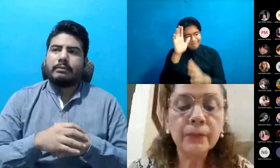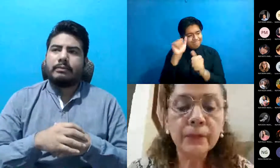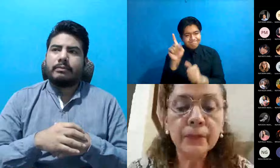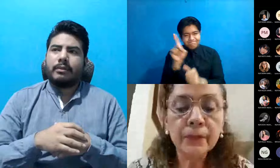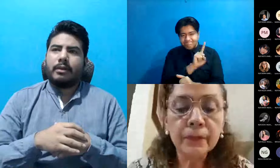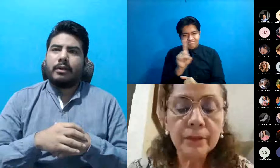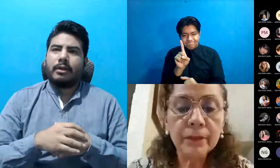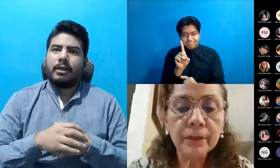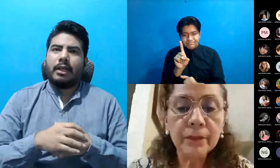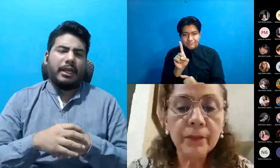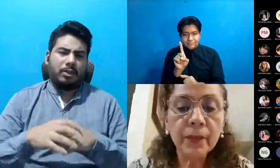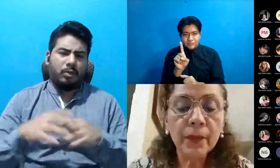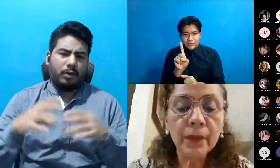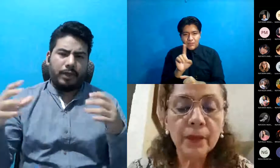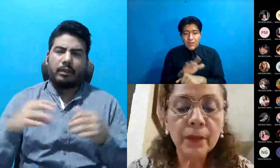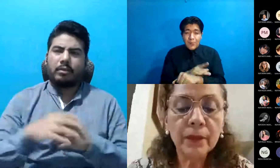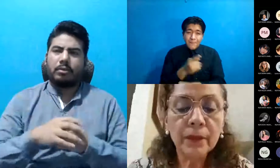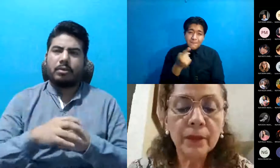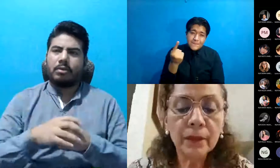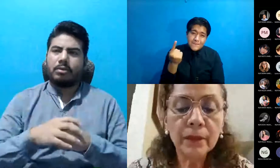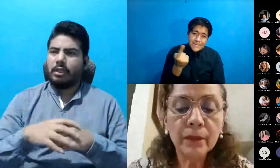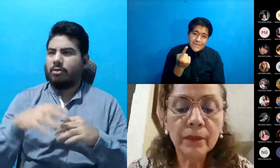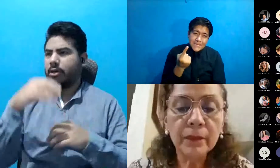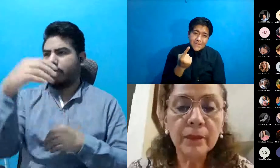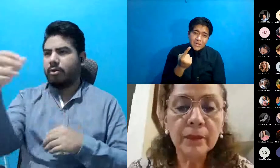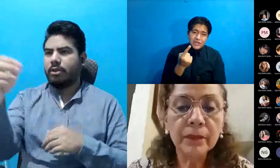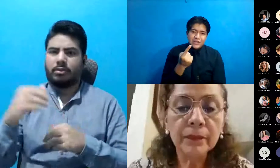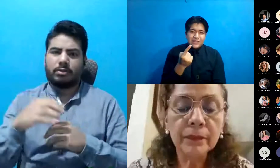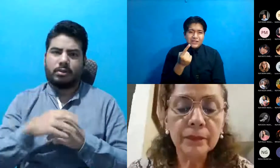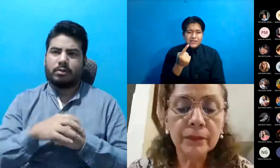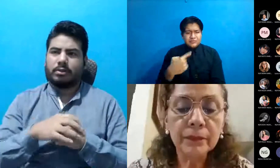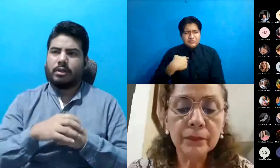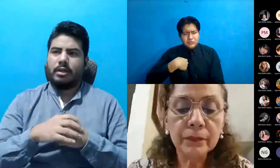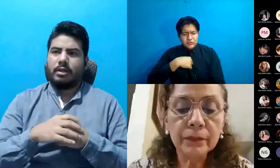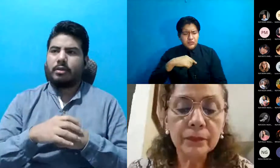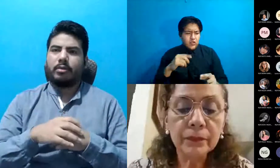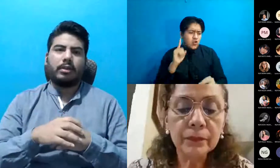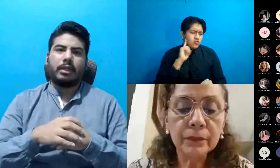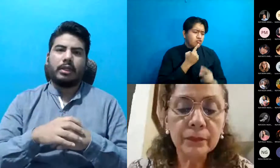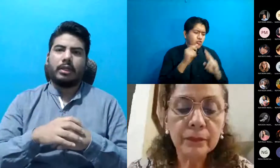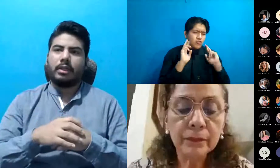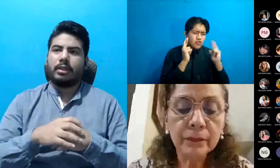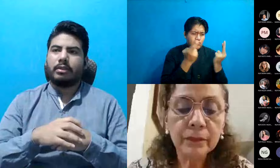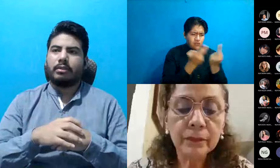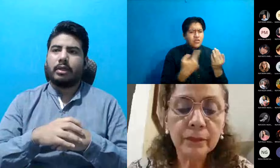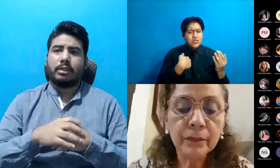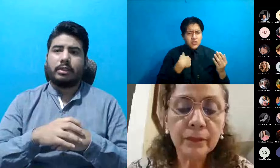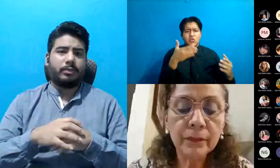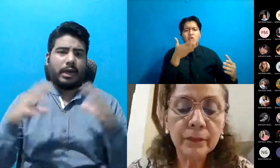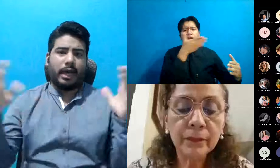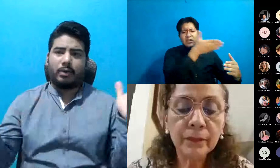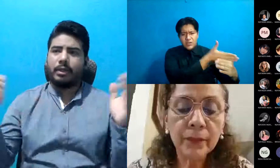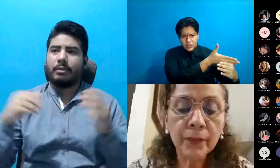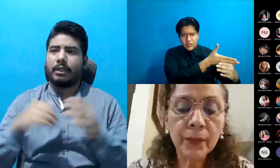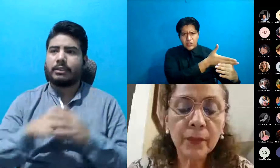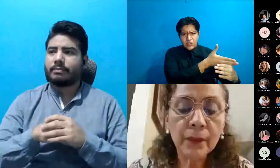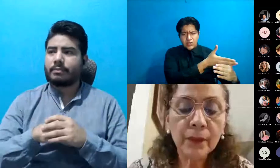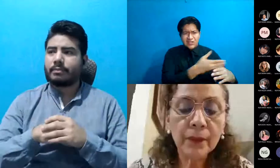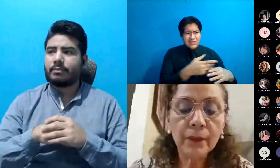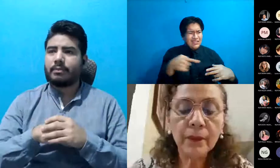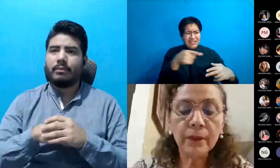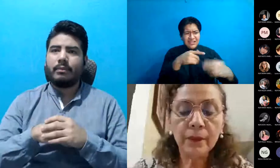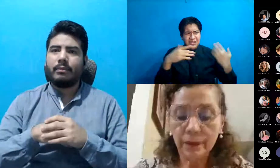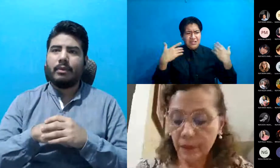porque he ido a fiestas con sordos, he ido a reuniones con sordos, donde hacemos relajo y